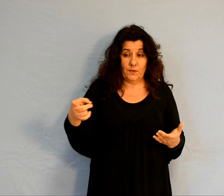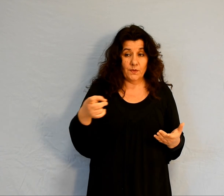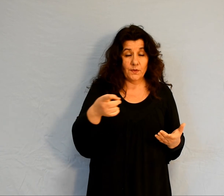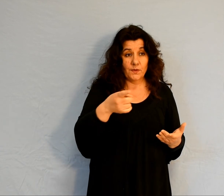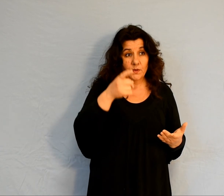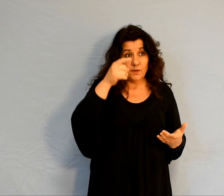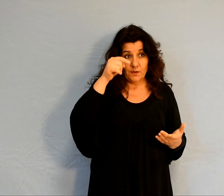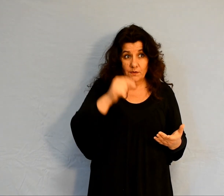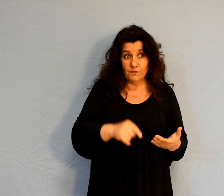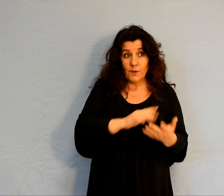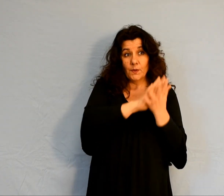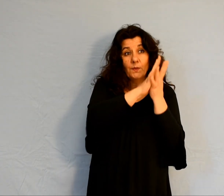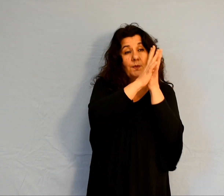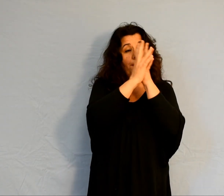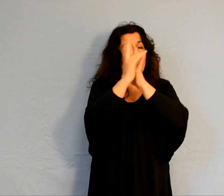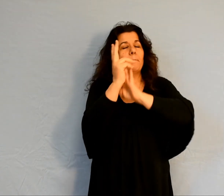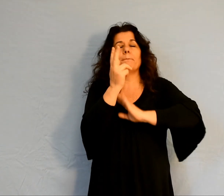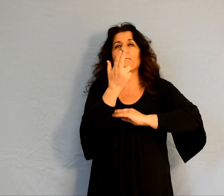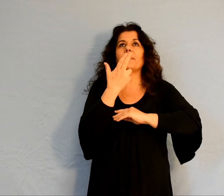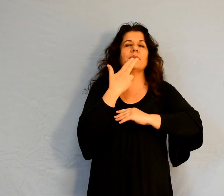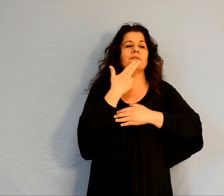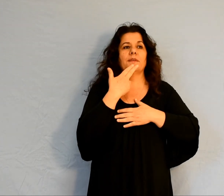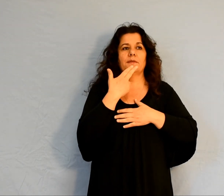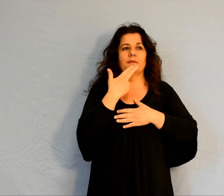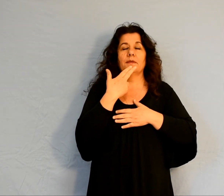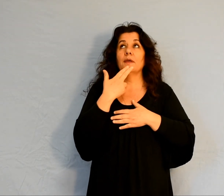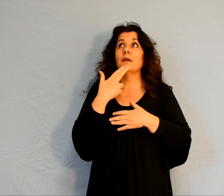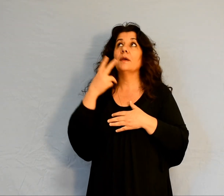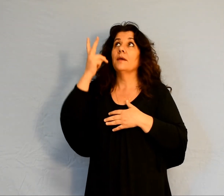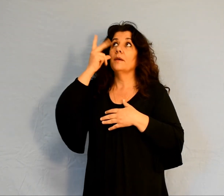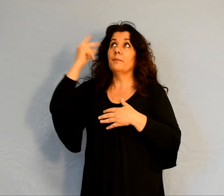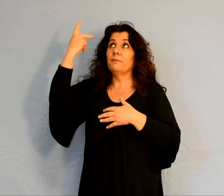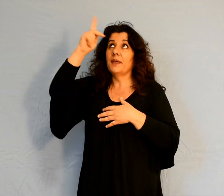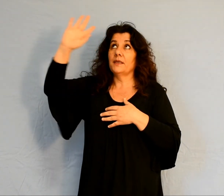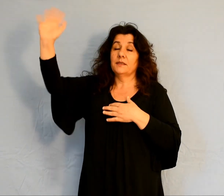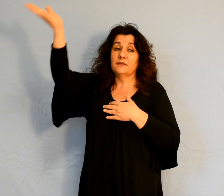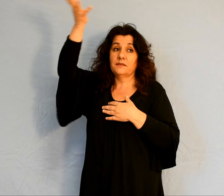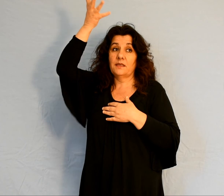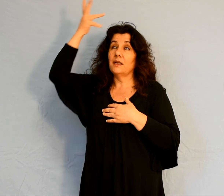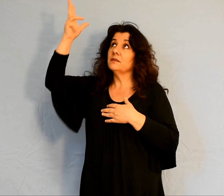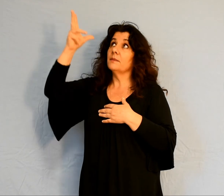vous serez parfaits, comme votre Père céleste est parfait.